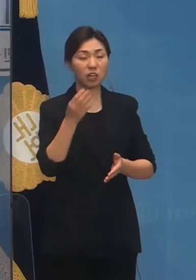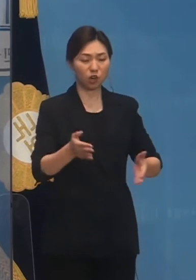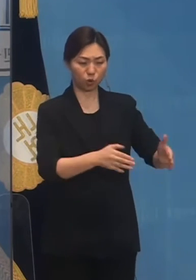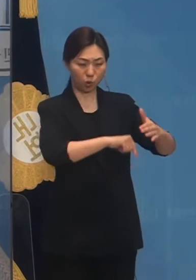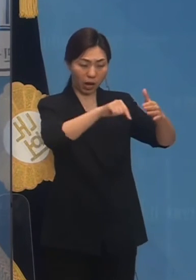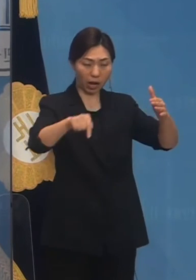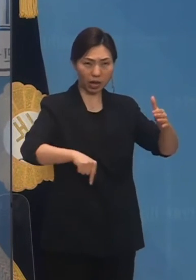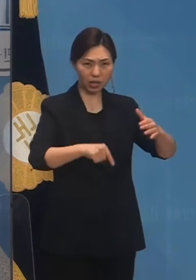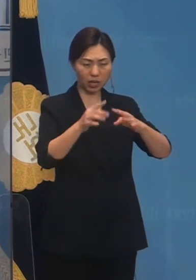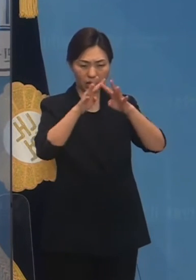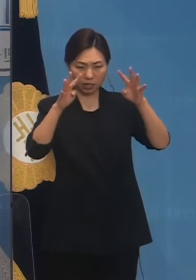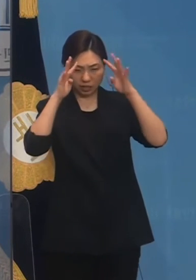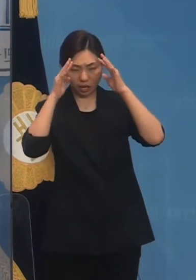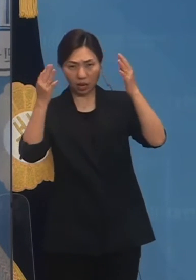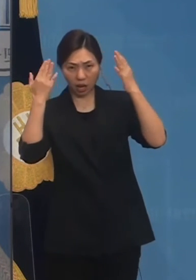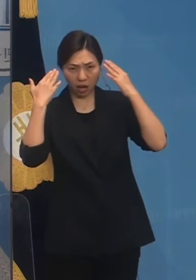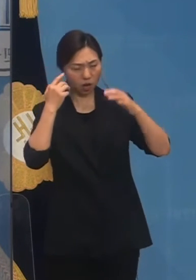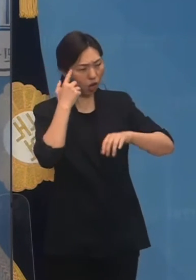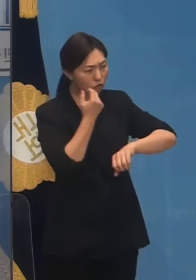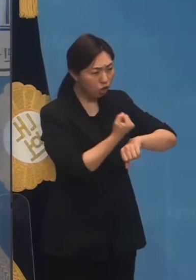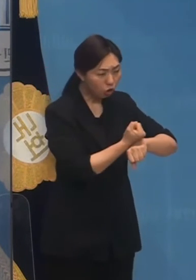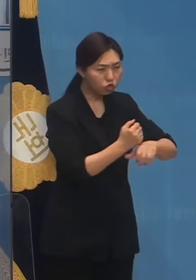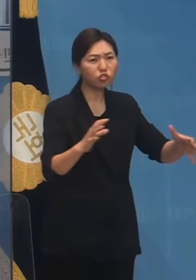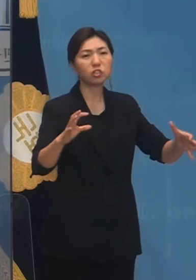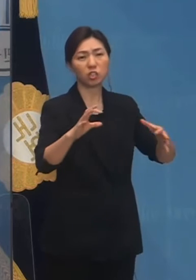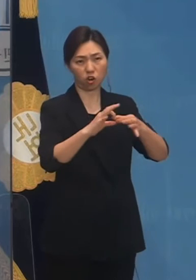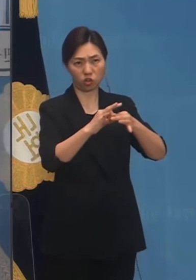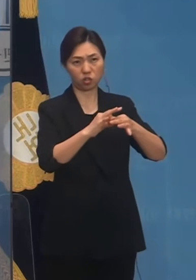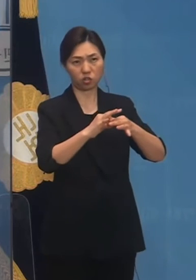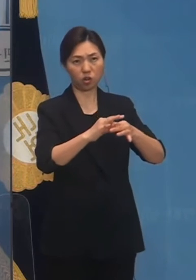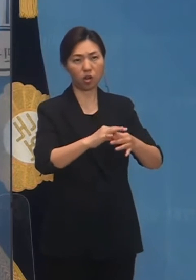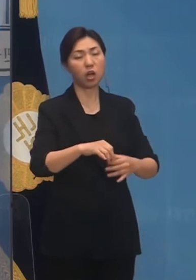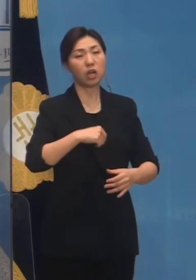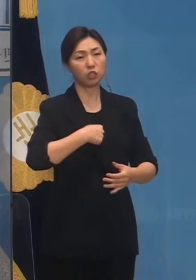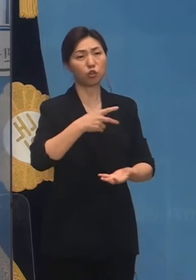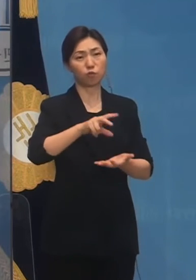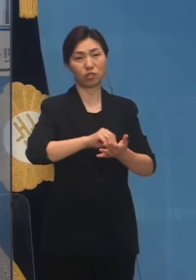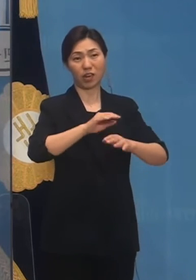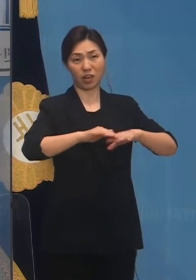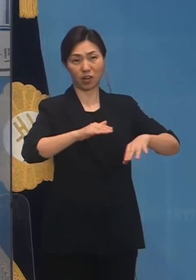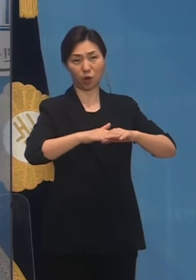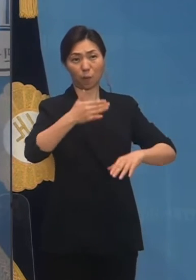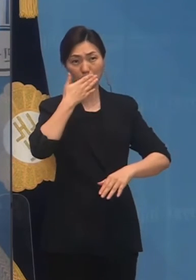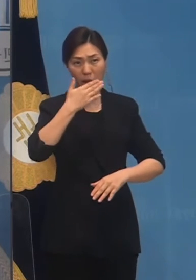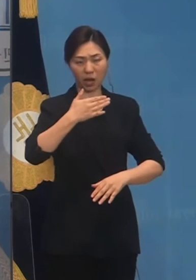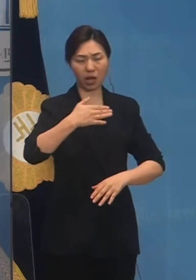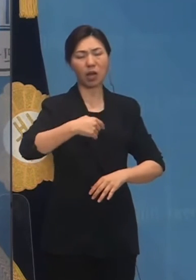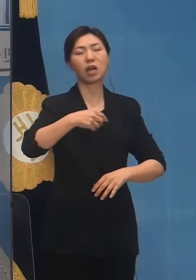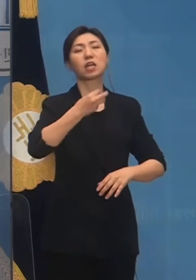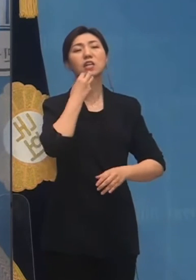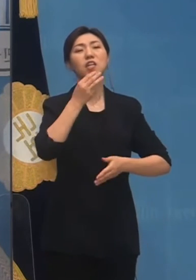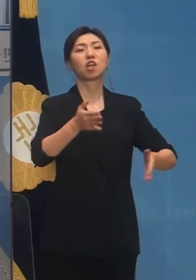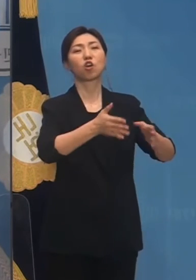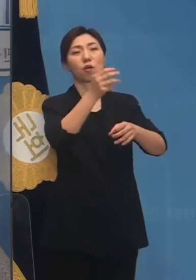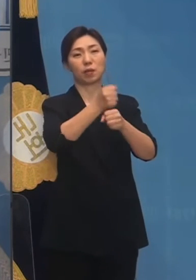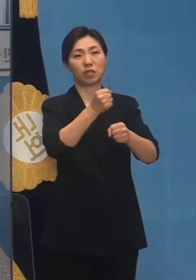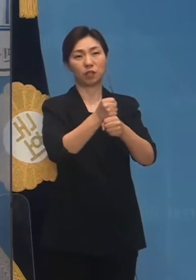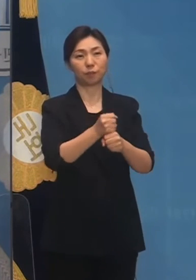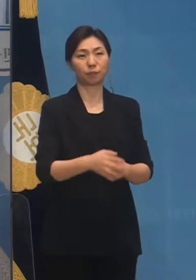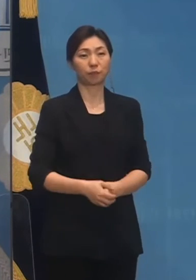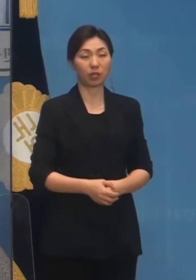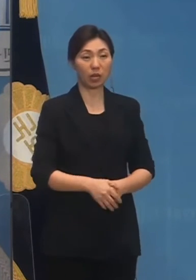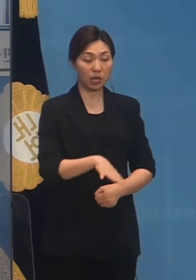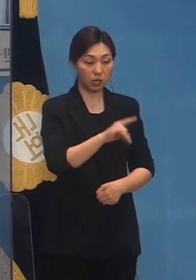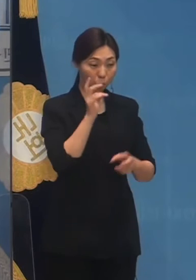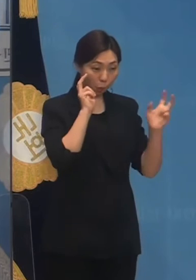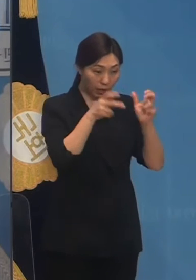학교, 연구기관이 협력해서 지역의 문제를 주체적으로 해결하는 토대를 만들겠습니다. 이를 바탕으로 스타트업,